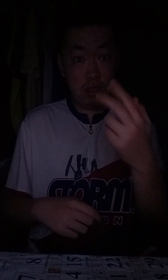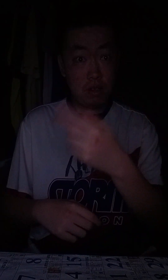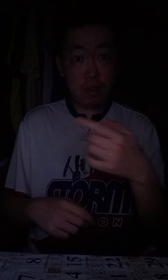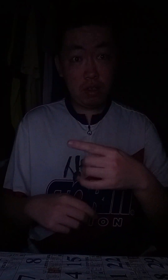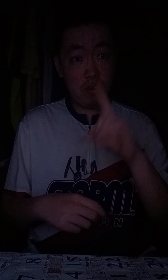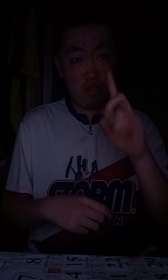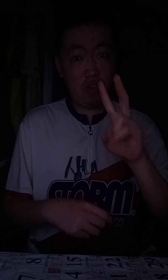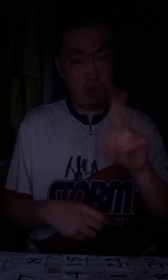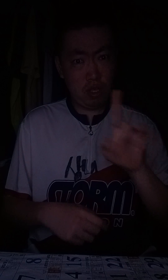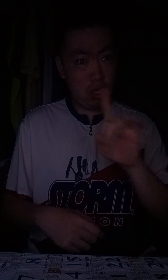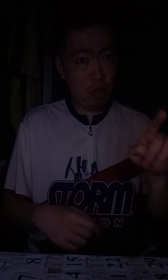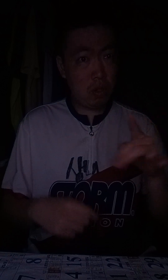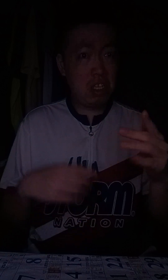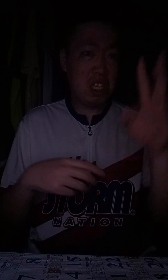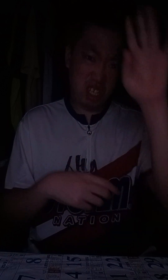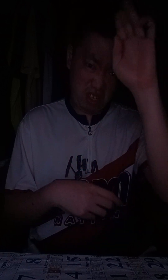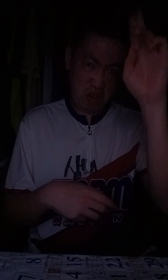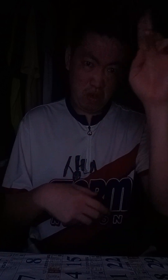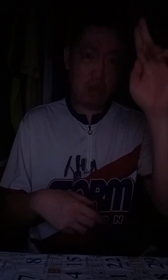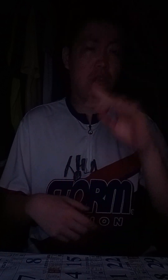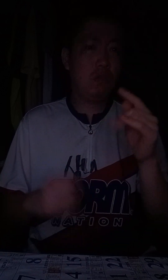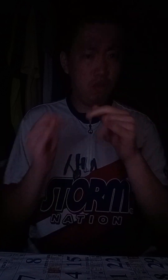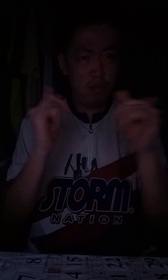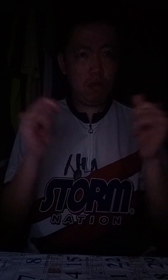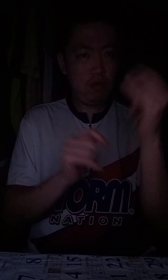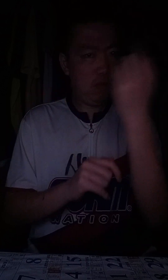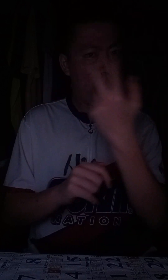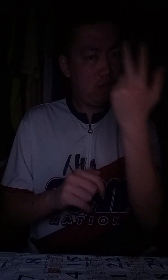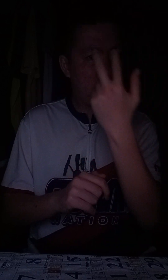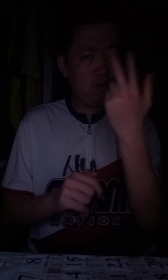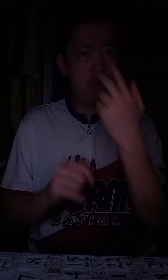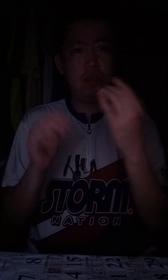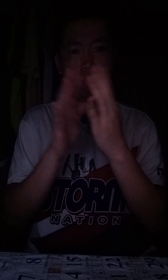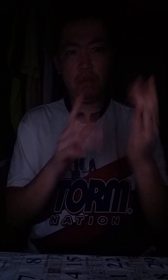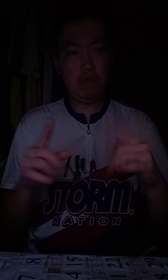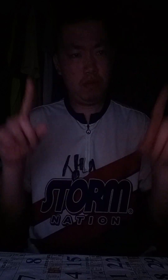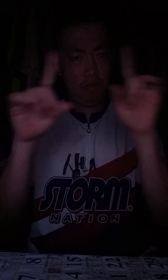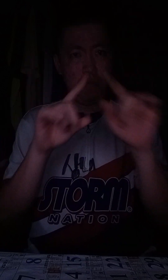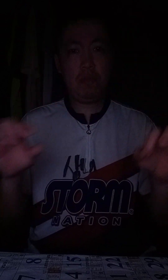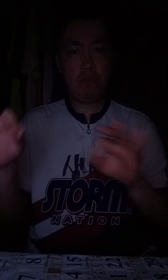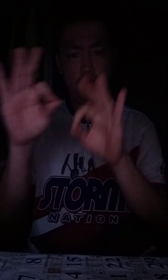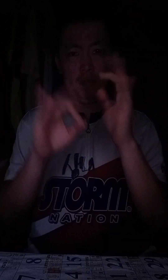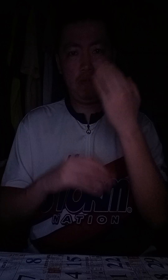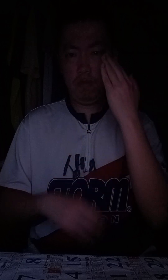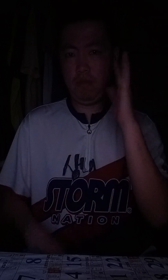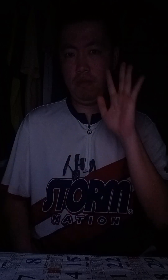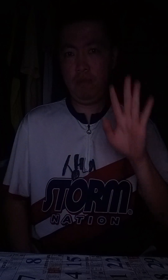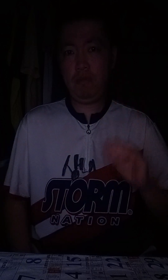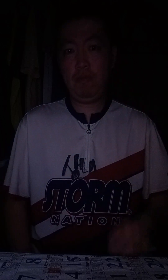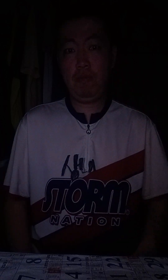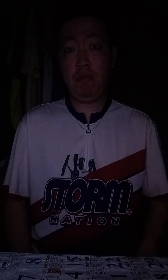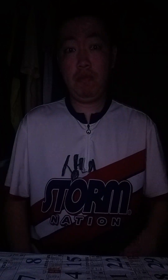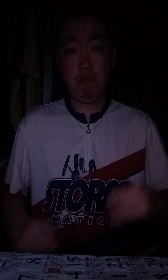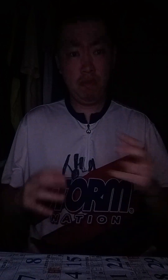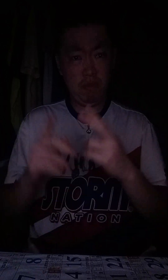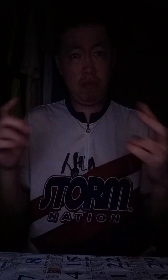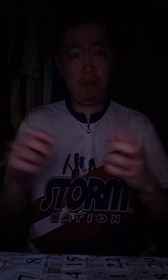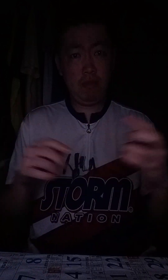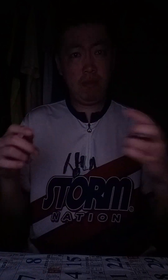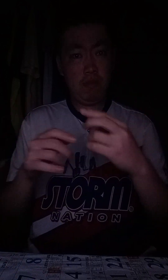대가 신호 위반한 걸로만 추측이 돼서 그 부분을 조사할 예정입니다. 재작년 12월 경기도